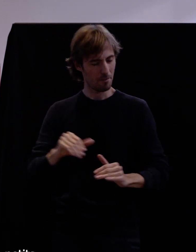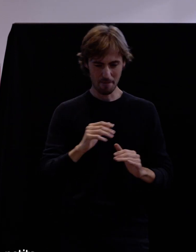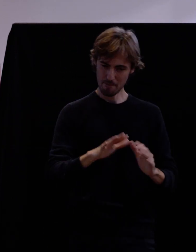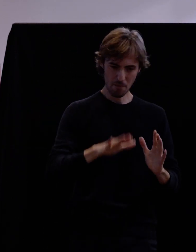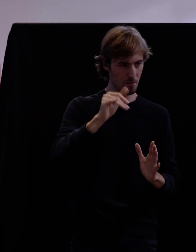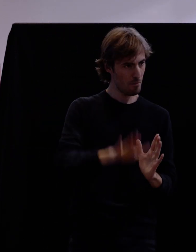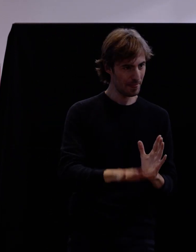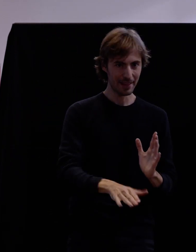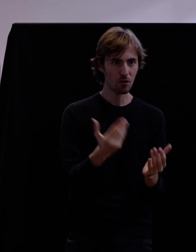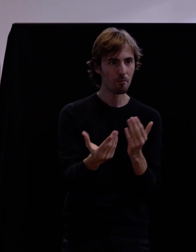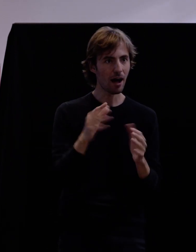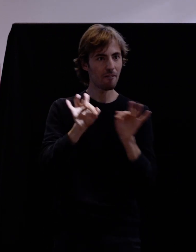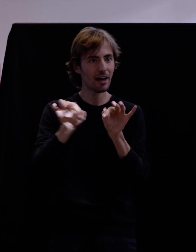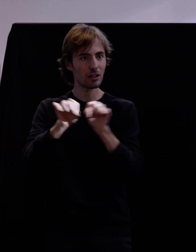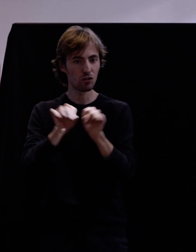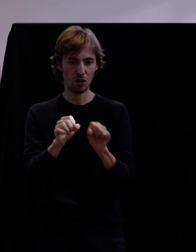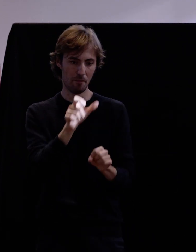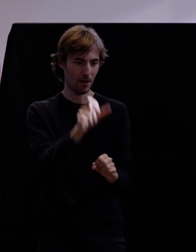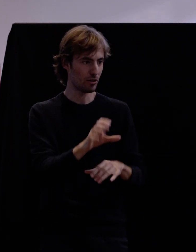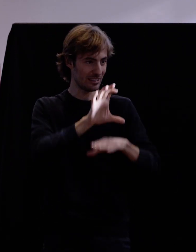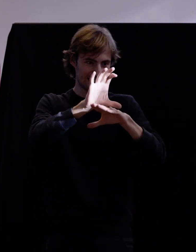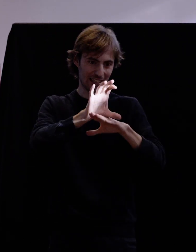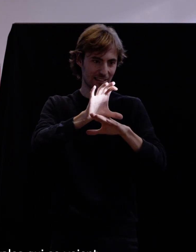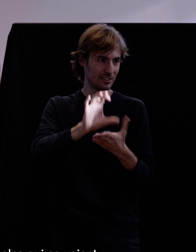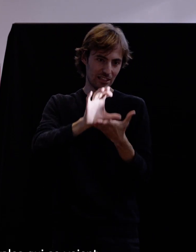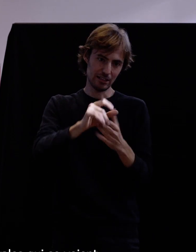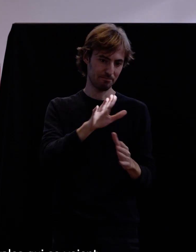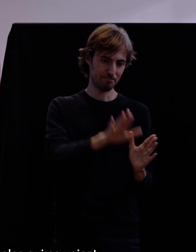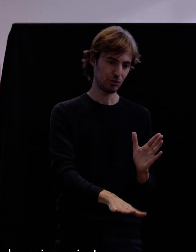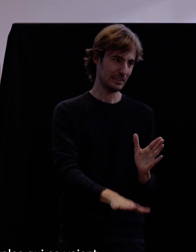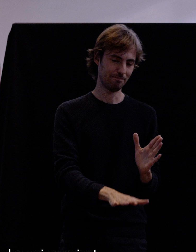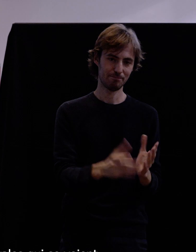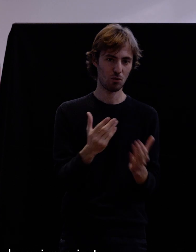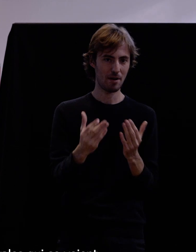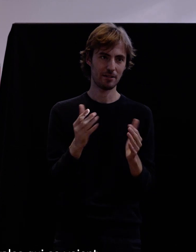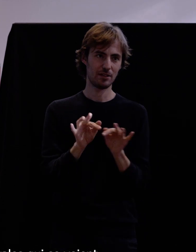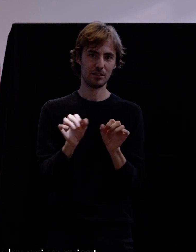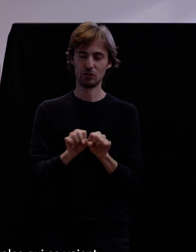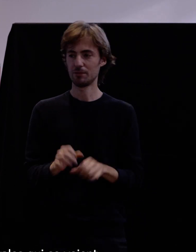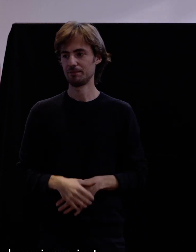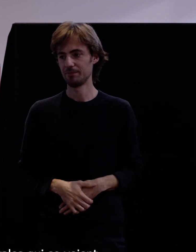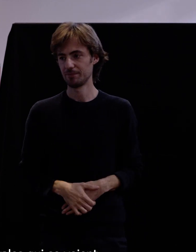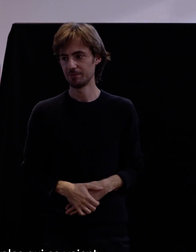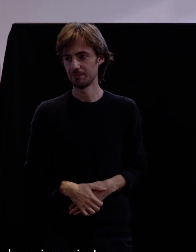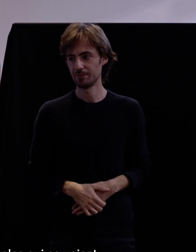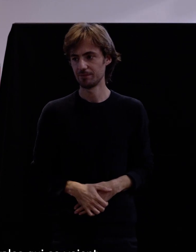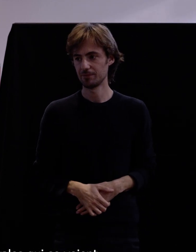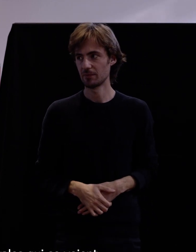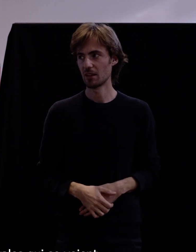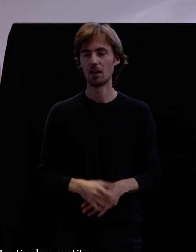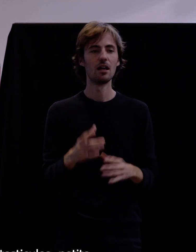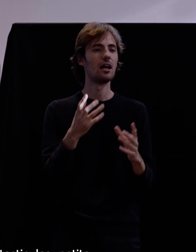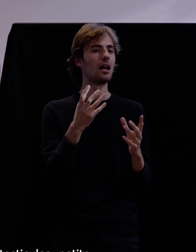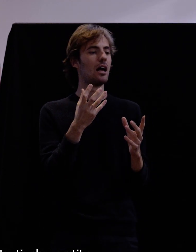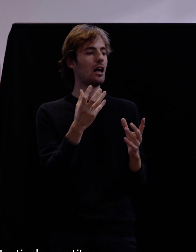frères et sœurs de la même famille. G pour anomalie génitale qui se voit quasiment exclusivement chez le